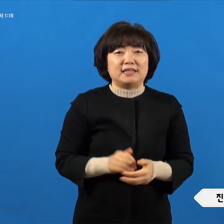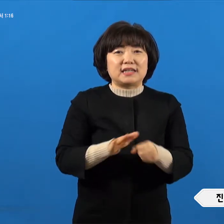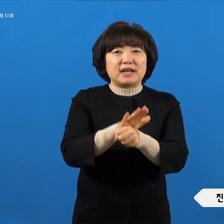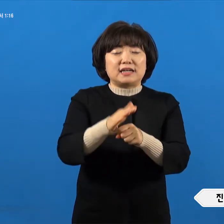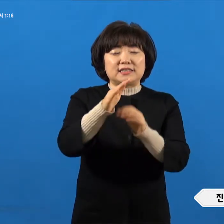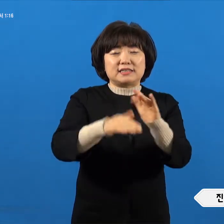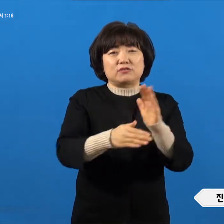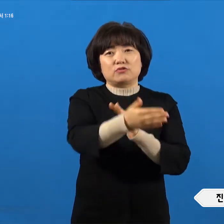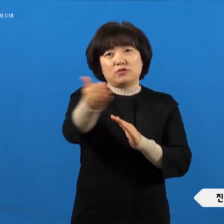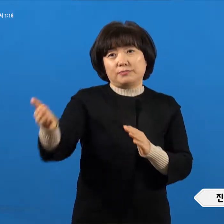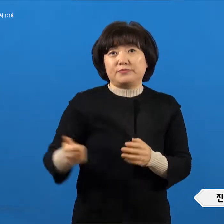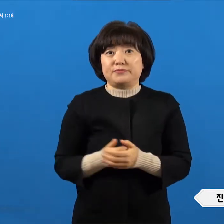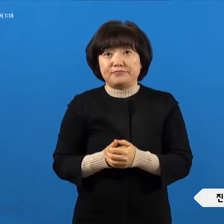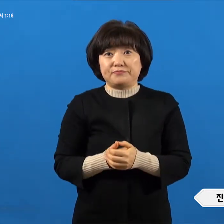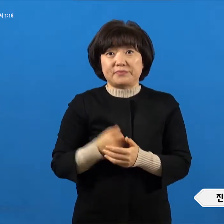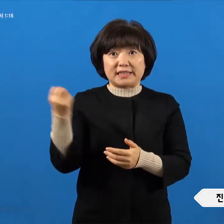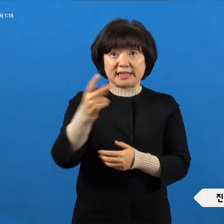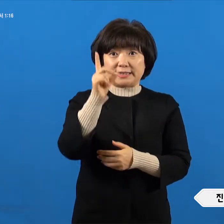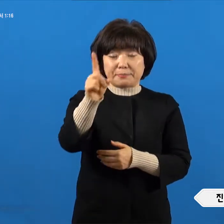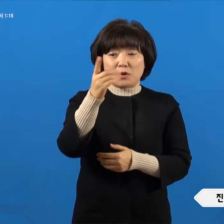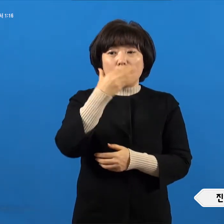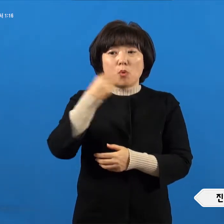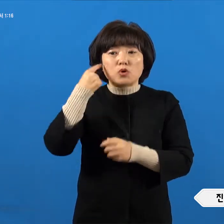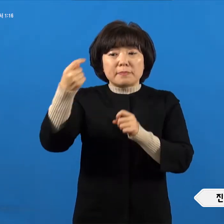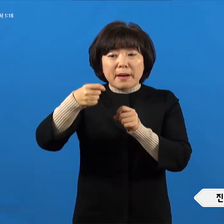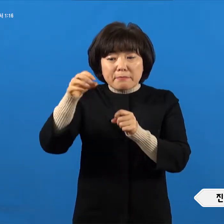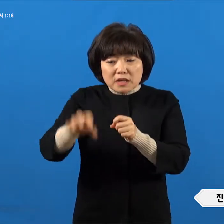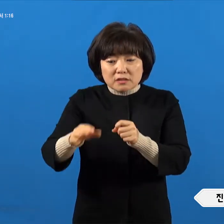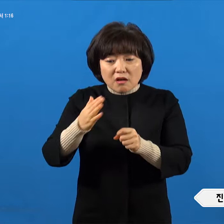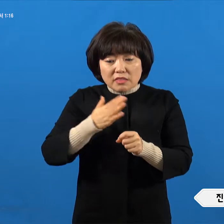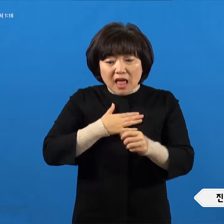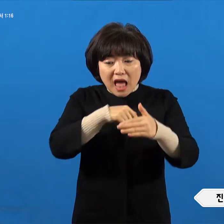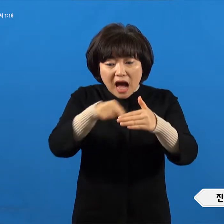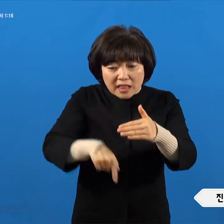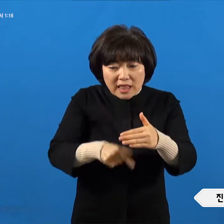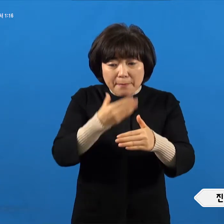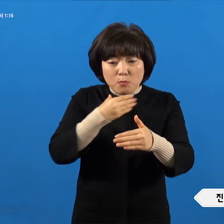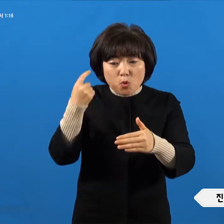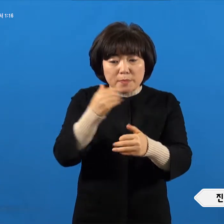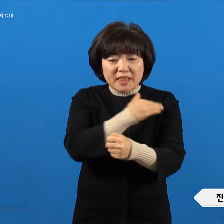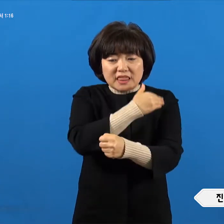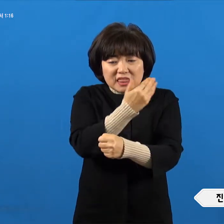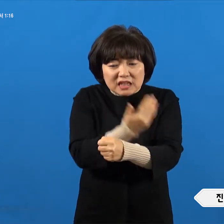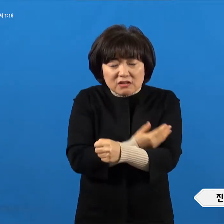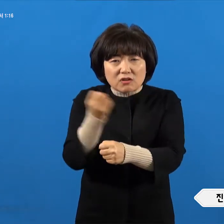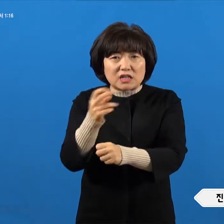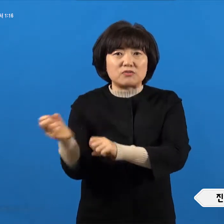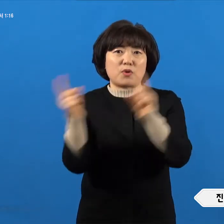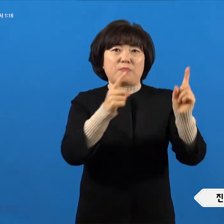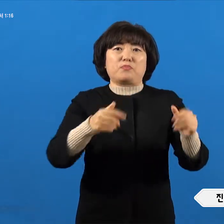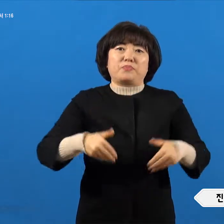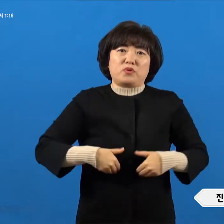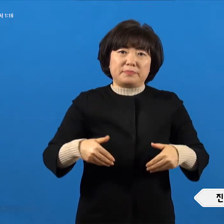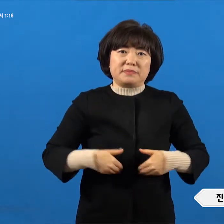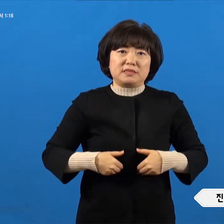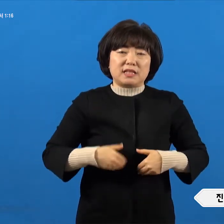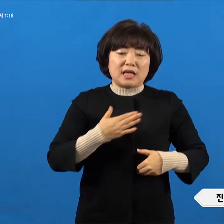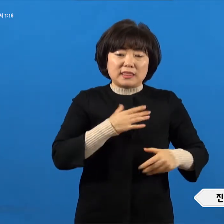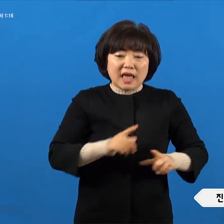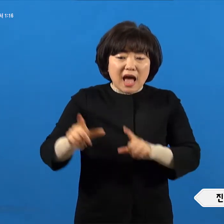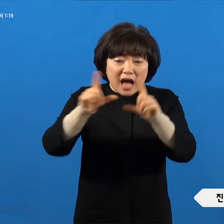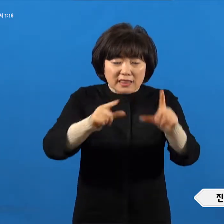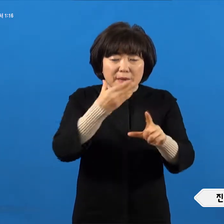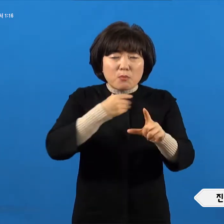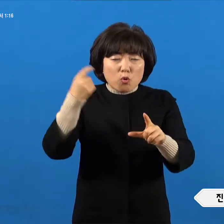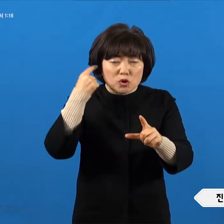사랑하는 여러분, 다시 복음 앞에서 우리 안에 주신 복음의 능력을 회복할 때입니다. 내 삶에 역사하시는 하나님의